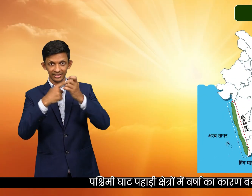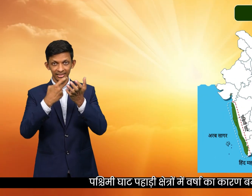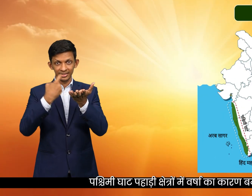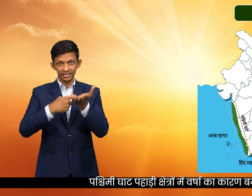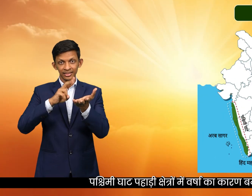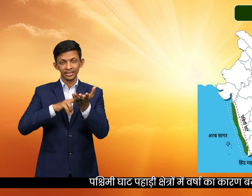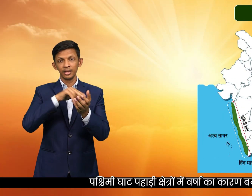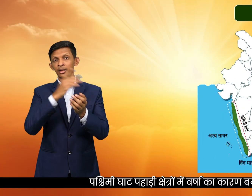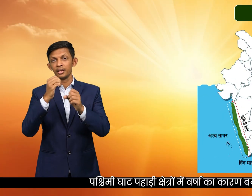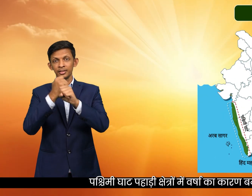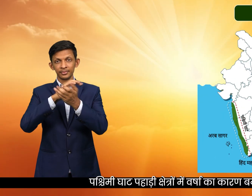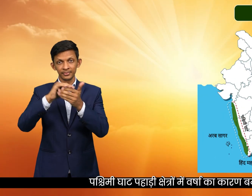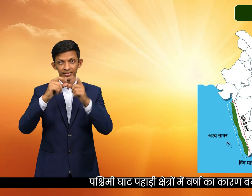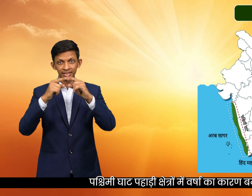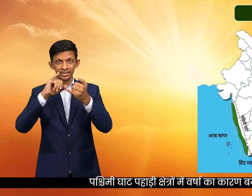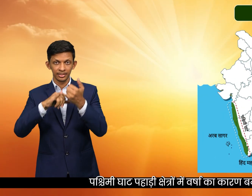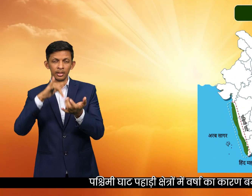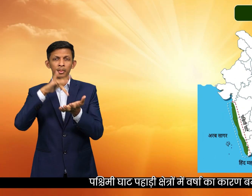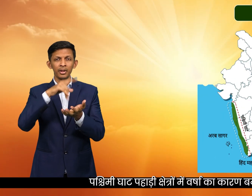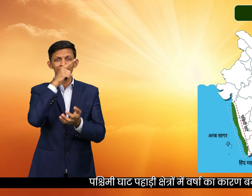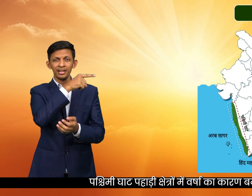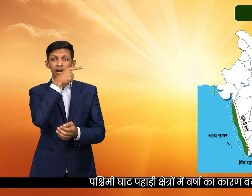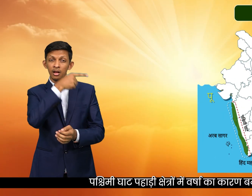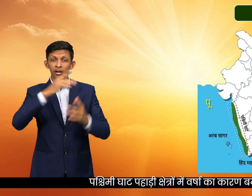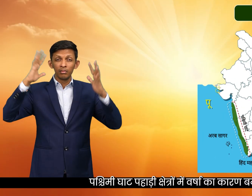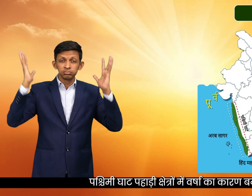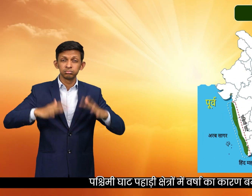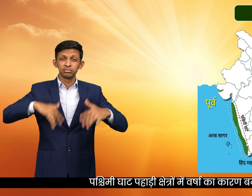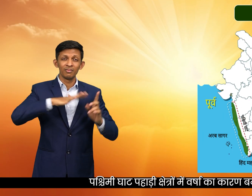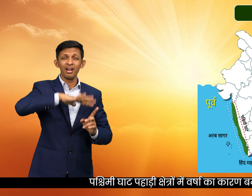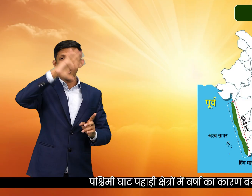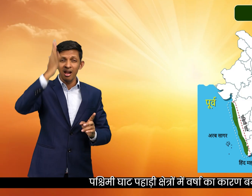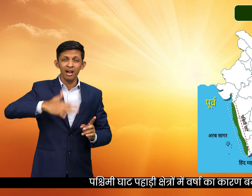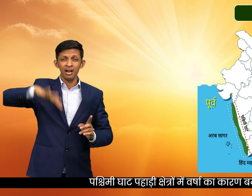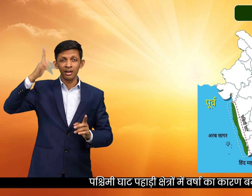पश्चिमी घाट पहाड़ी क्षेत्रों में वर्षा का कारण बनते हैं।